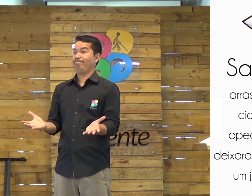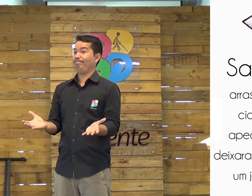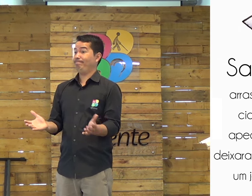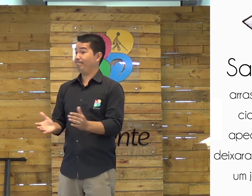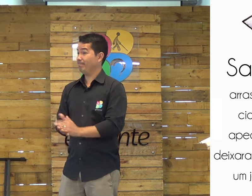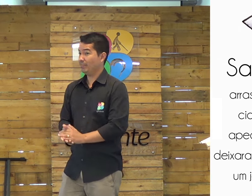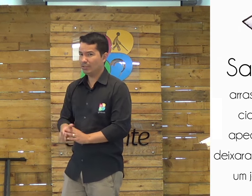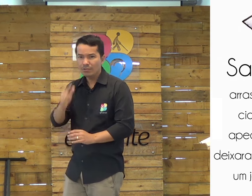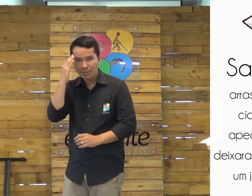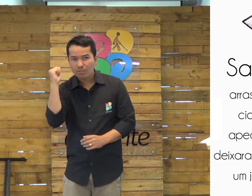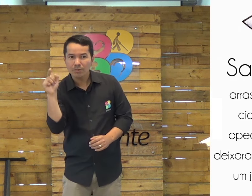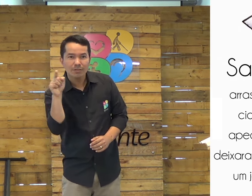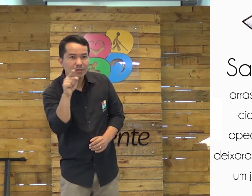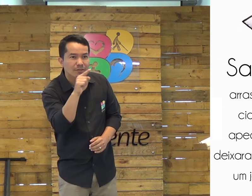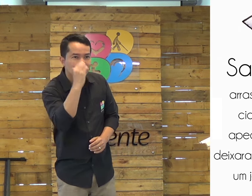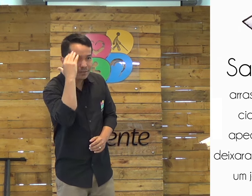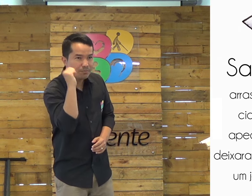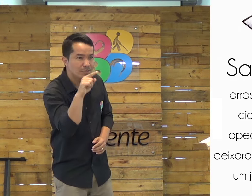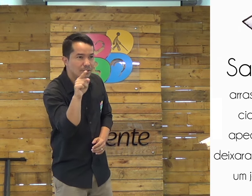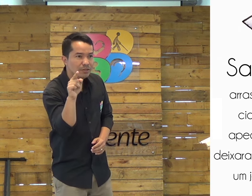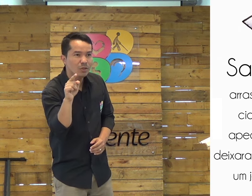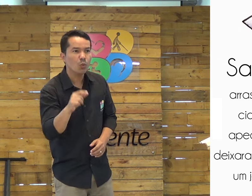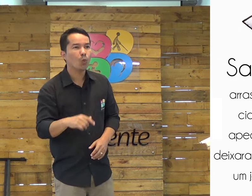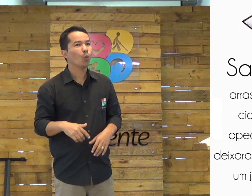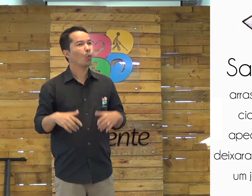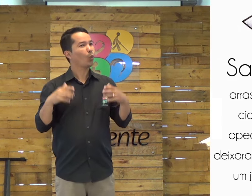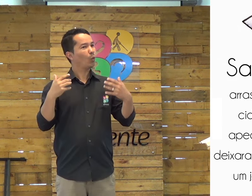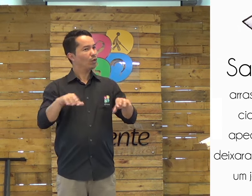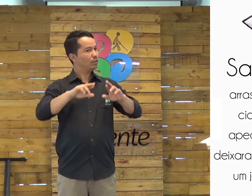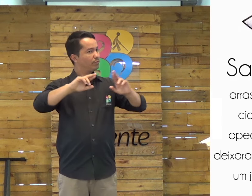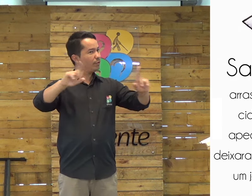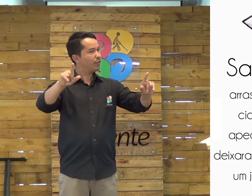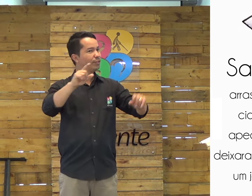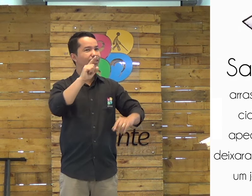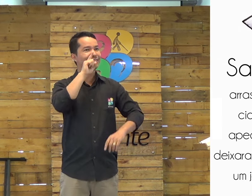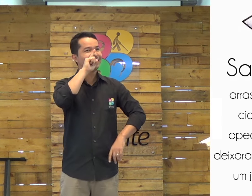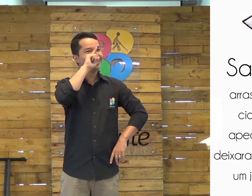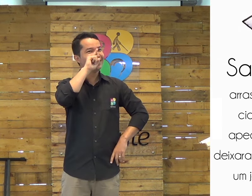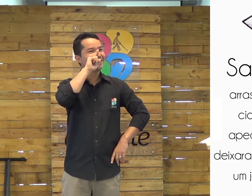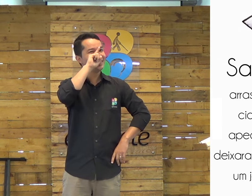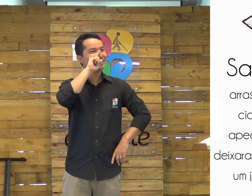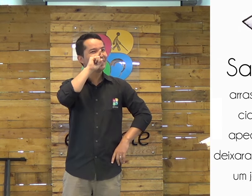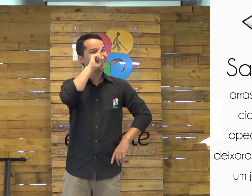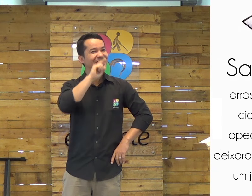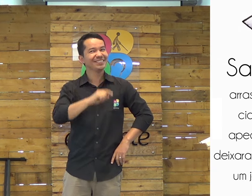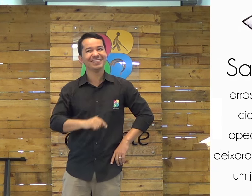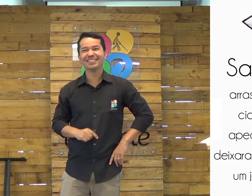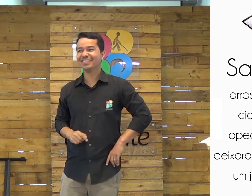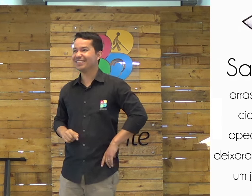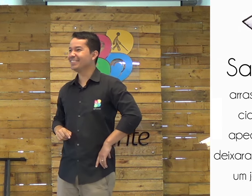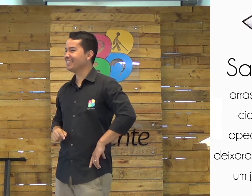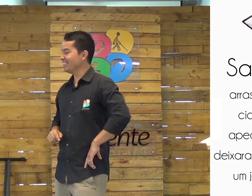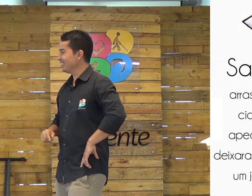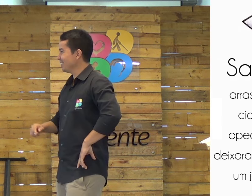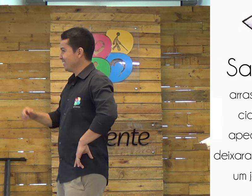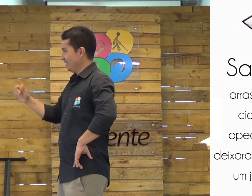E Paulo não gostava de pessoas assim. Você sabia disso? Sério, né? Muito